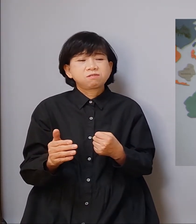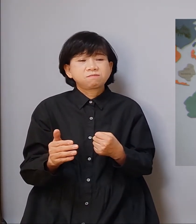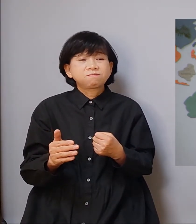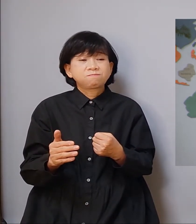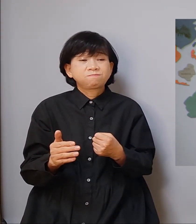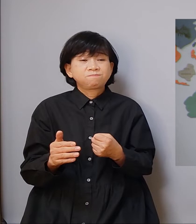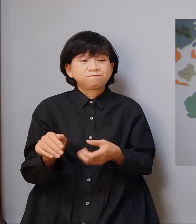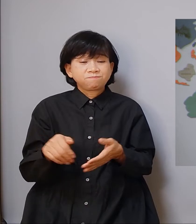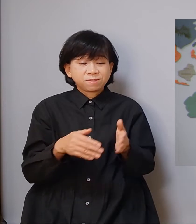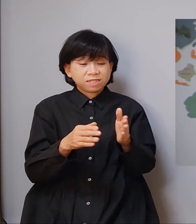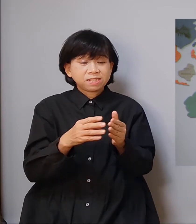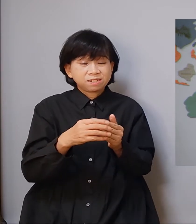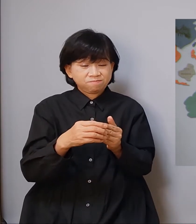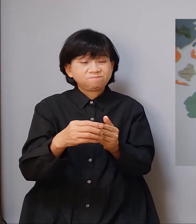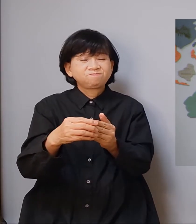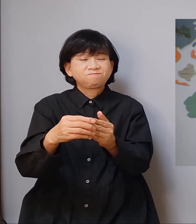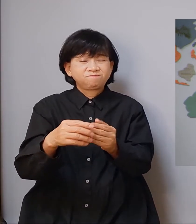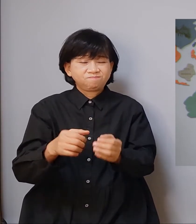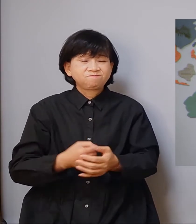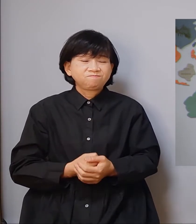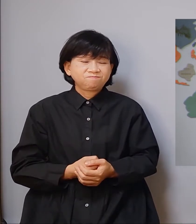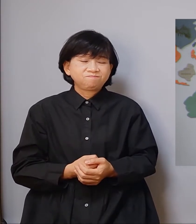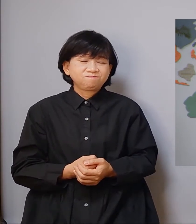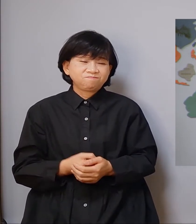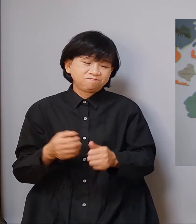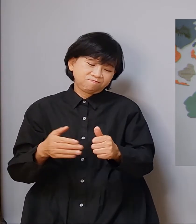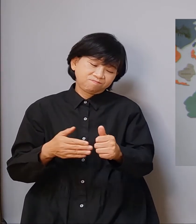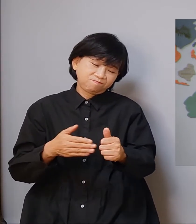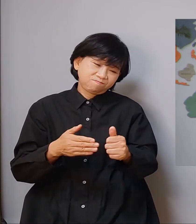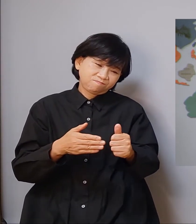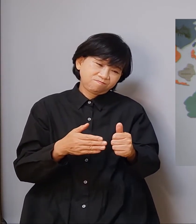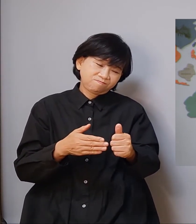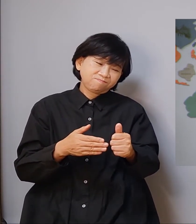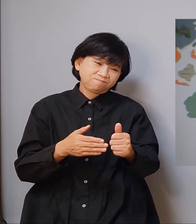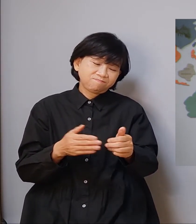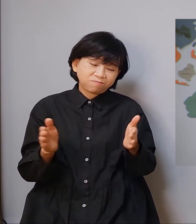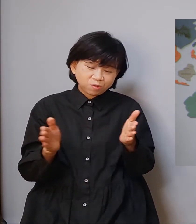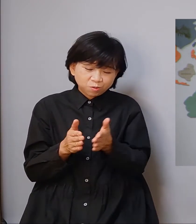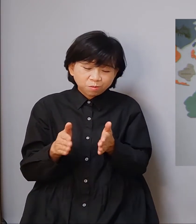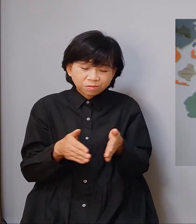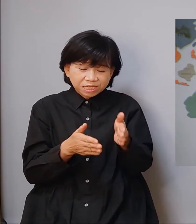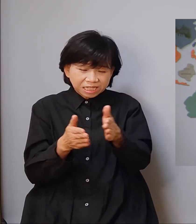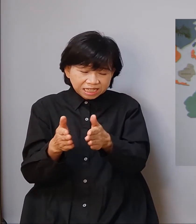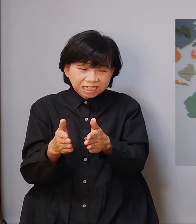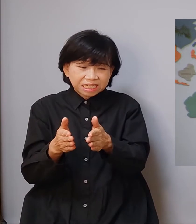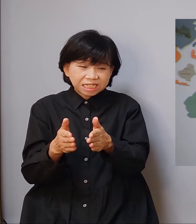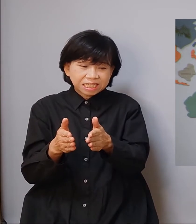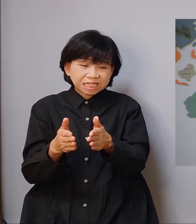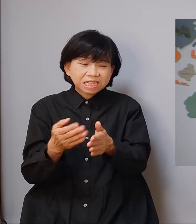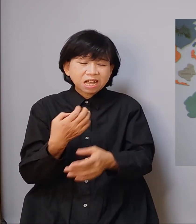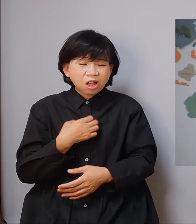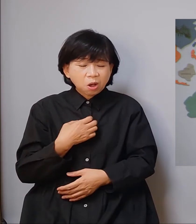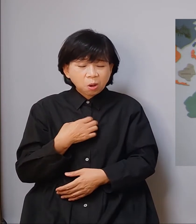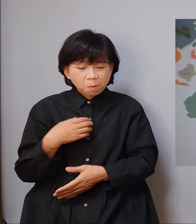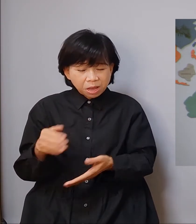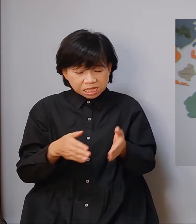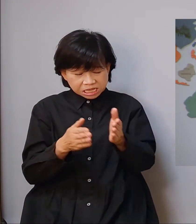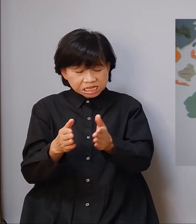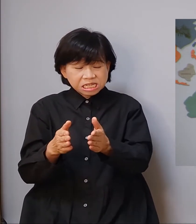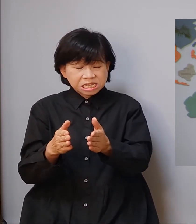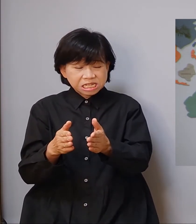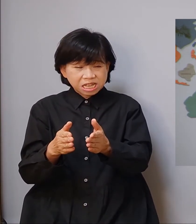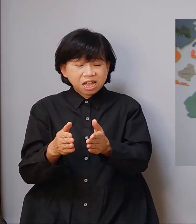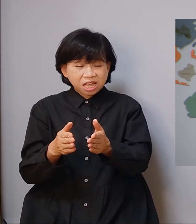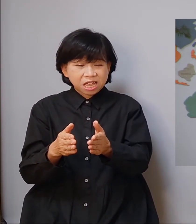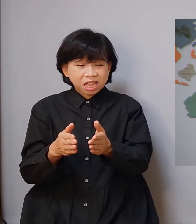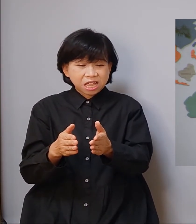그 길로 보내시는 거예요. 그 길이 비록 좁아도, 그 길이 비록 험해도, 그 길이 비록